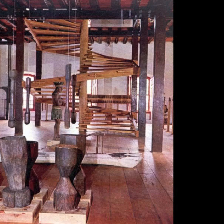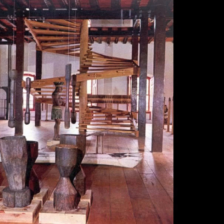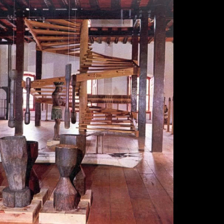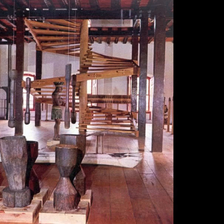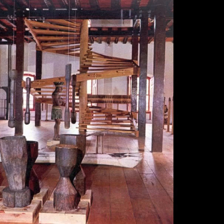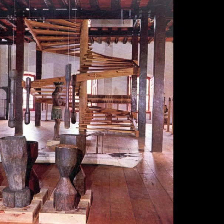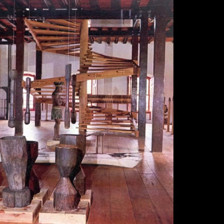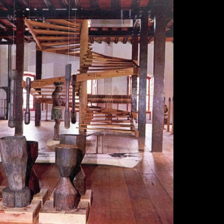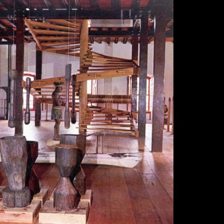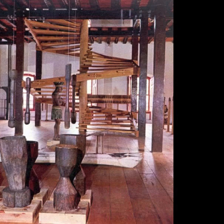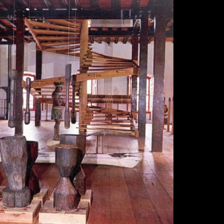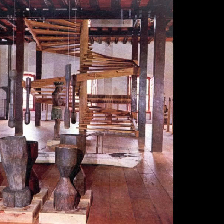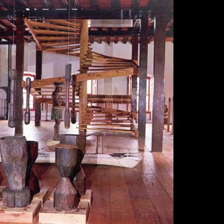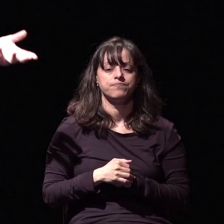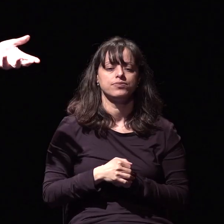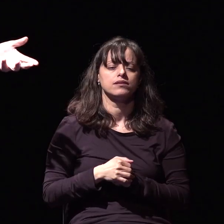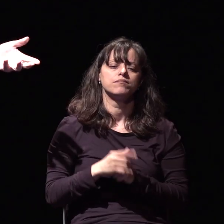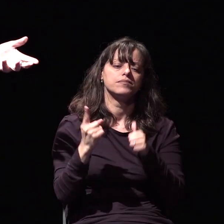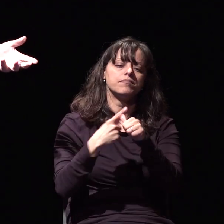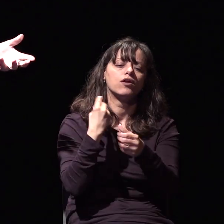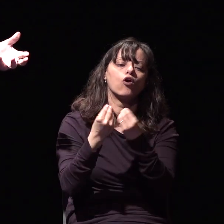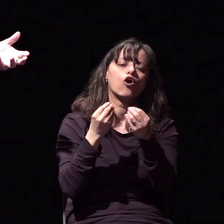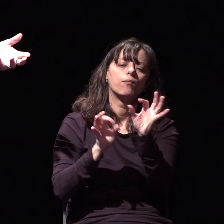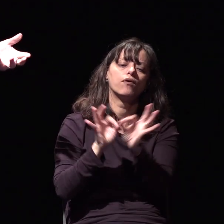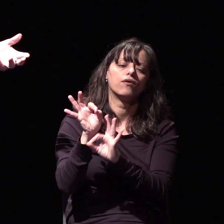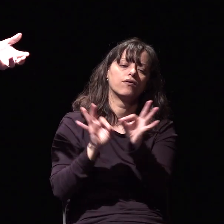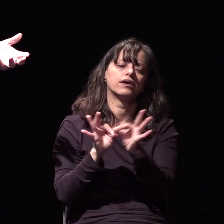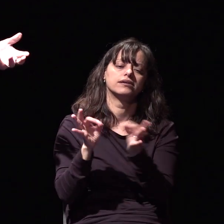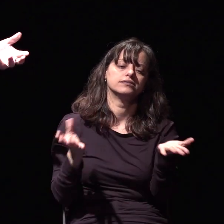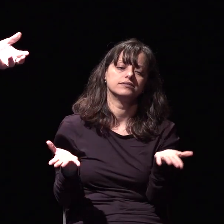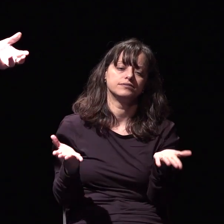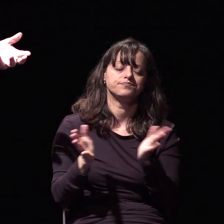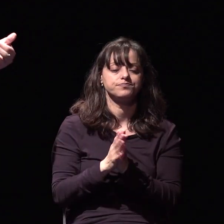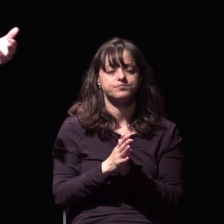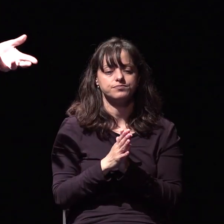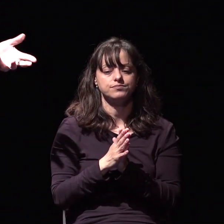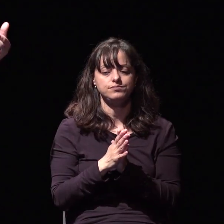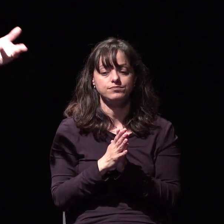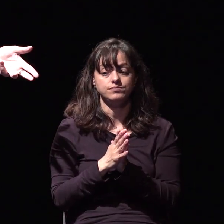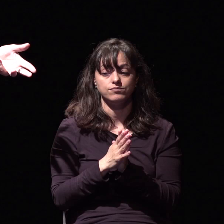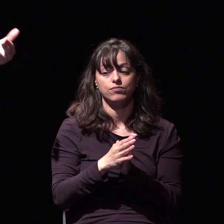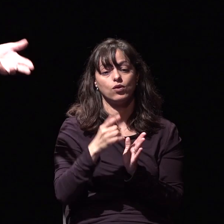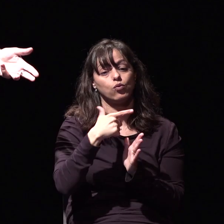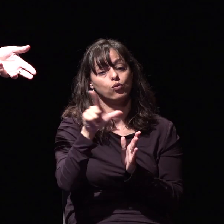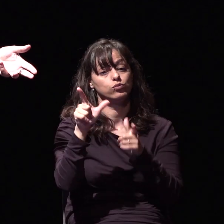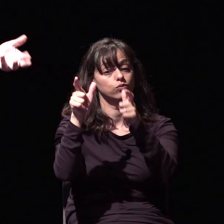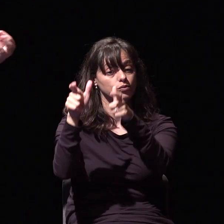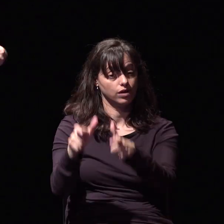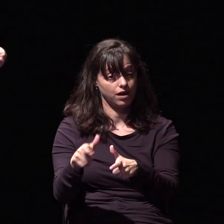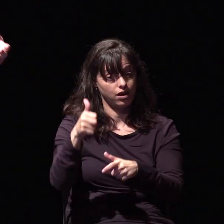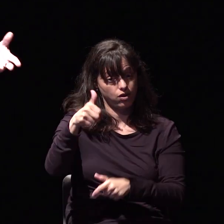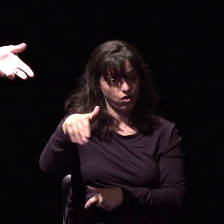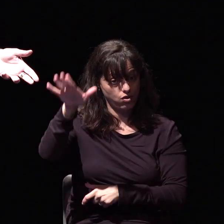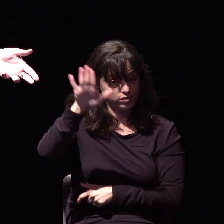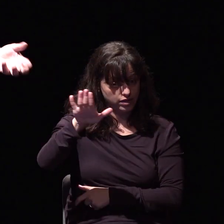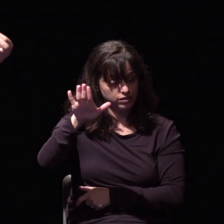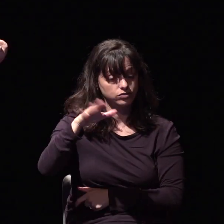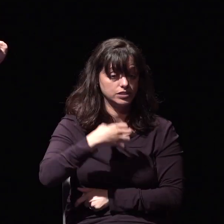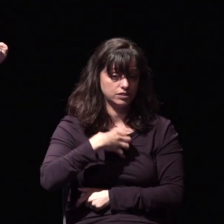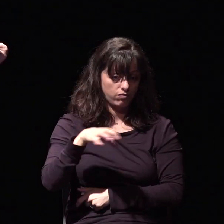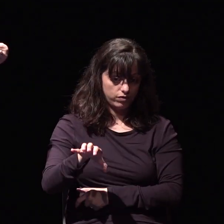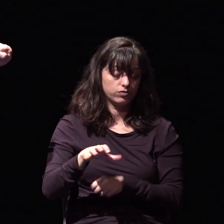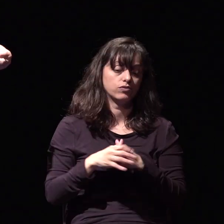atenção disso para perceber, primeiro, como isso é organizado numa escala, digamos assim, num outro lugar, num outro território, que é o Nordeste, a partir de